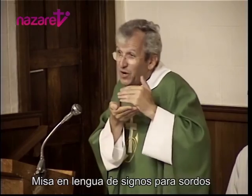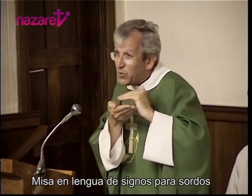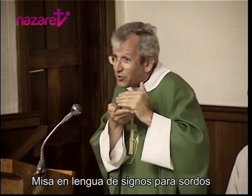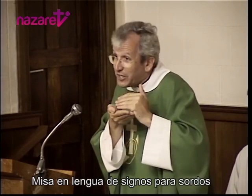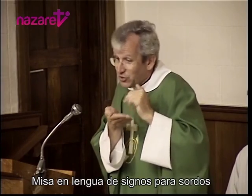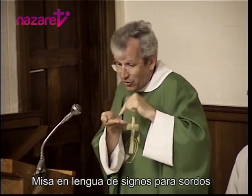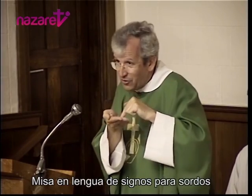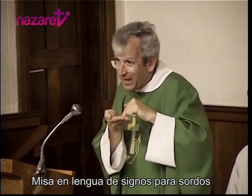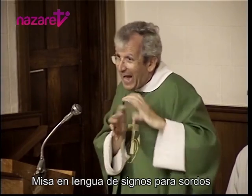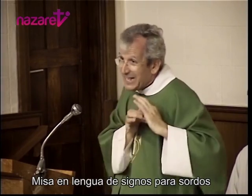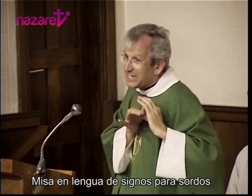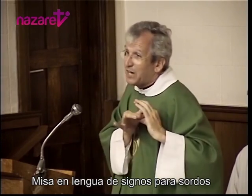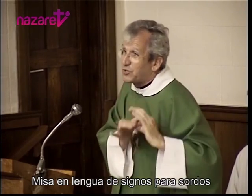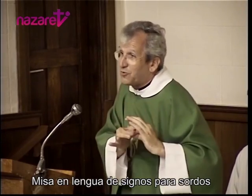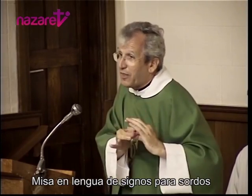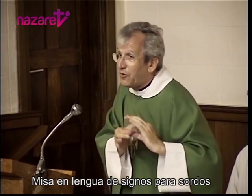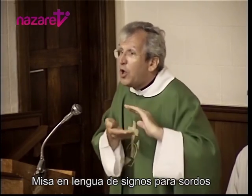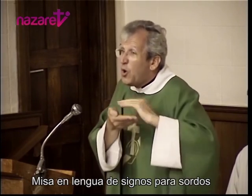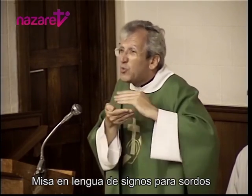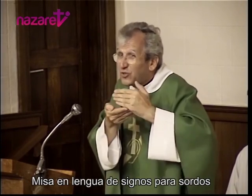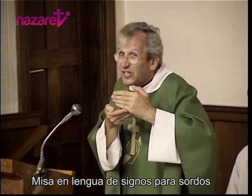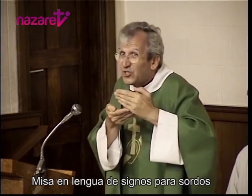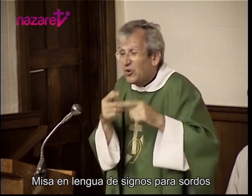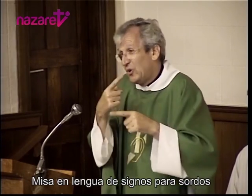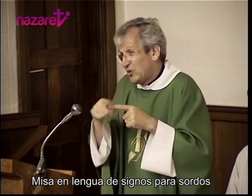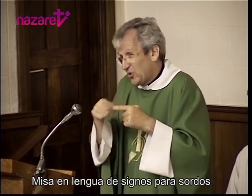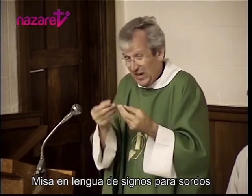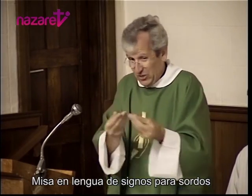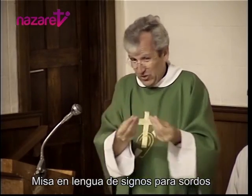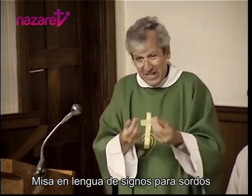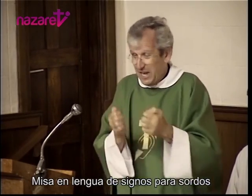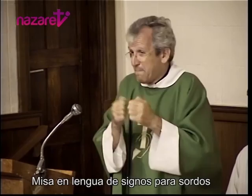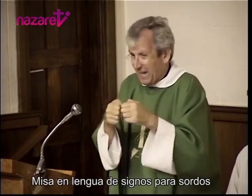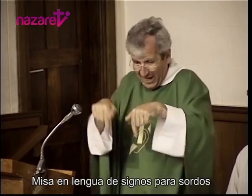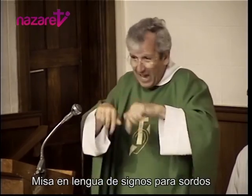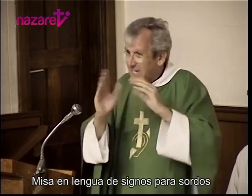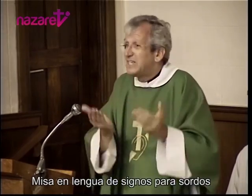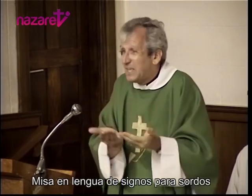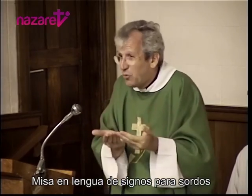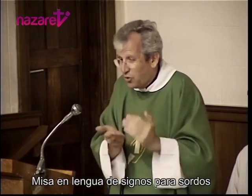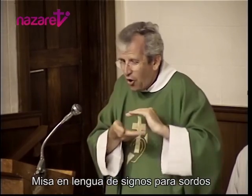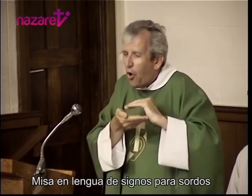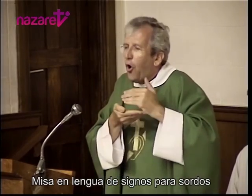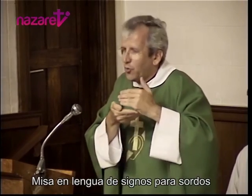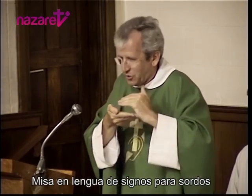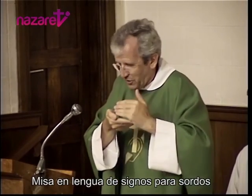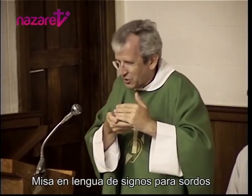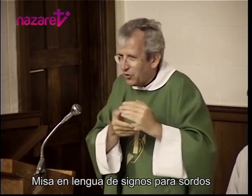nuestro tesoro? Allí está nuestro corazón. ¿Nuestro tesoro son las cosas materiales de este mundo o nuestro tesoro